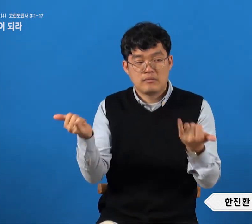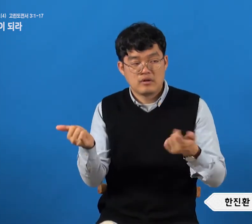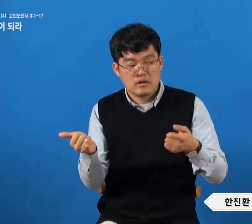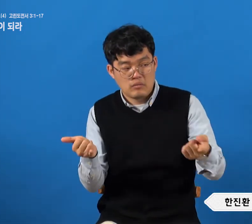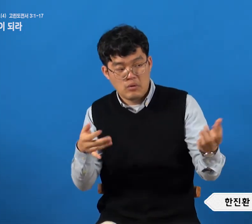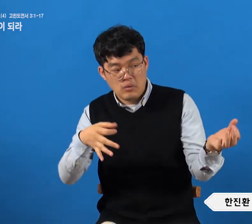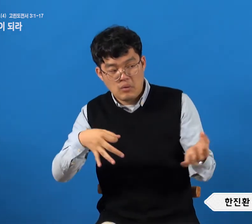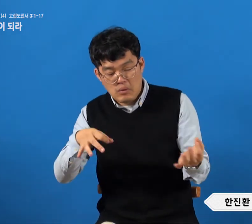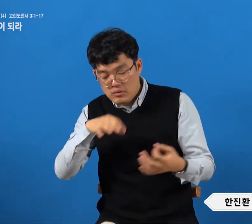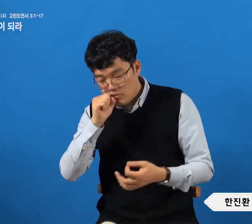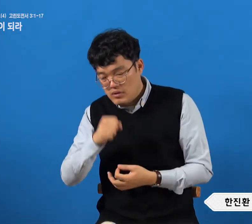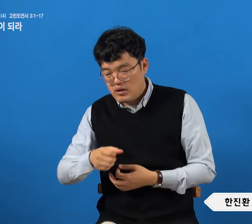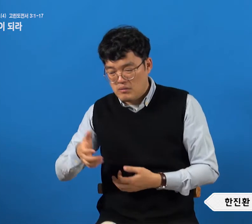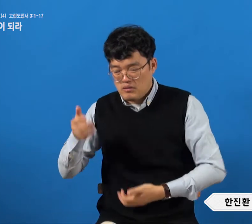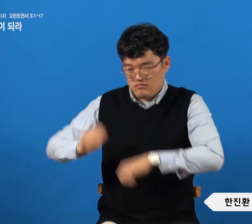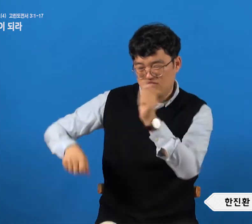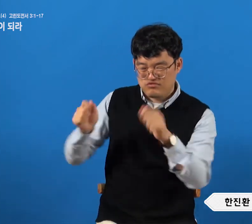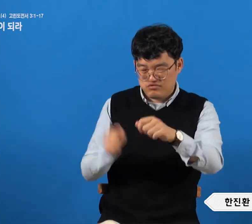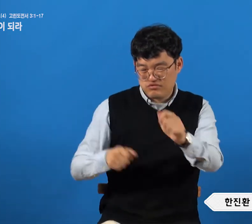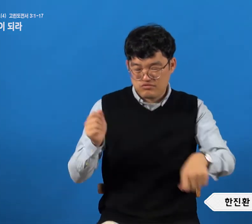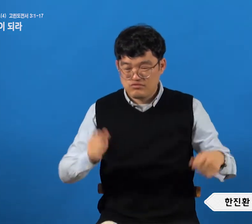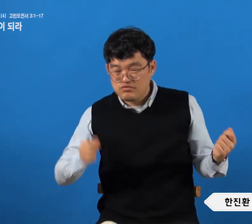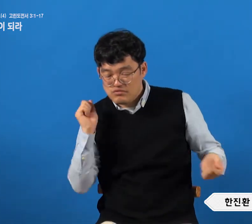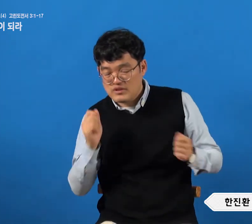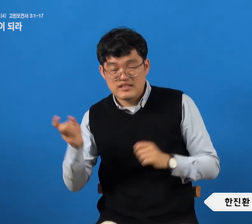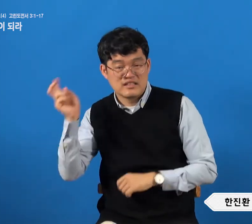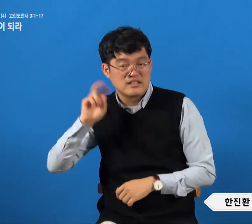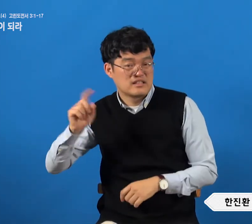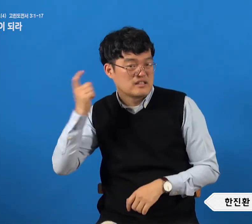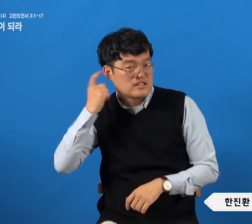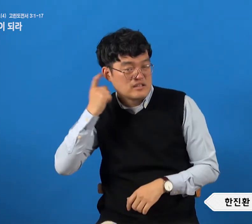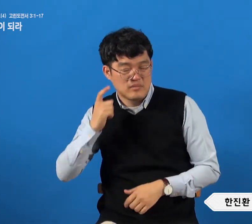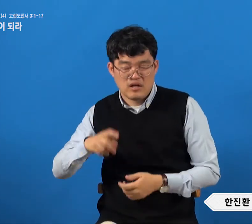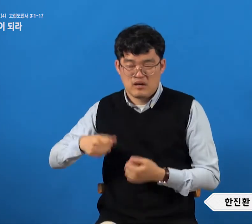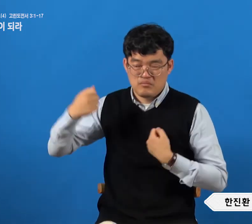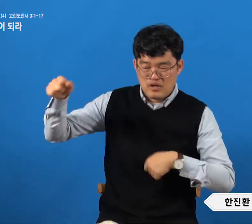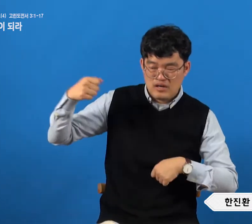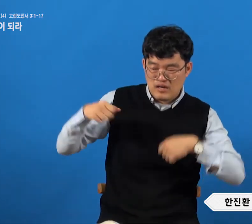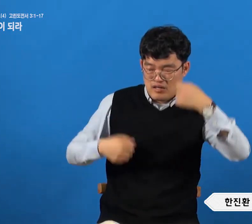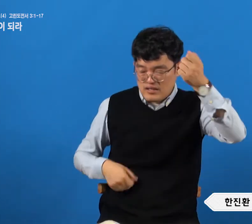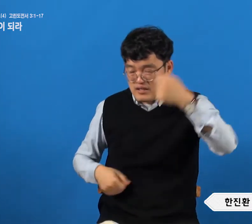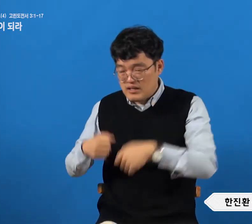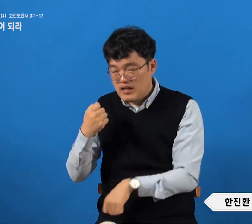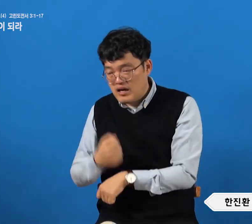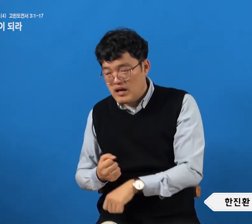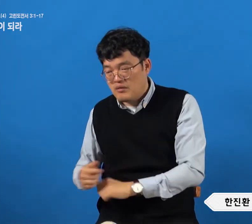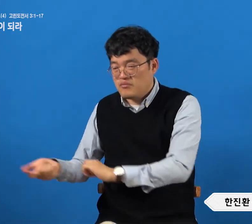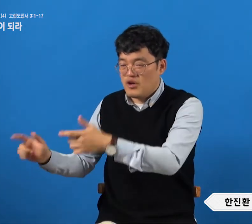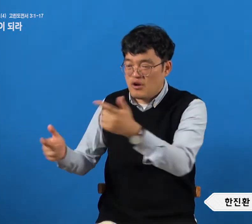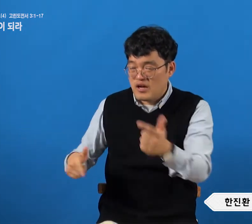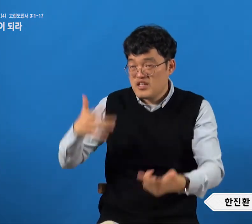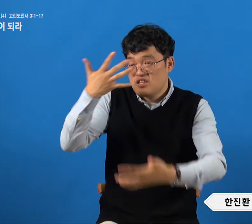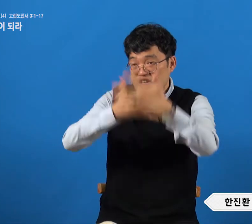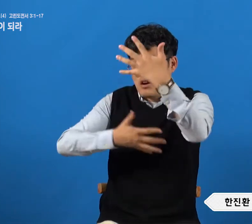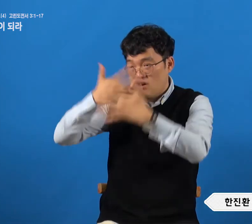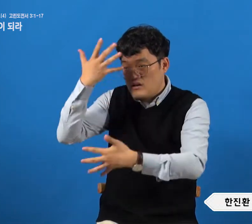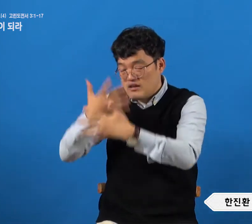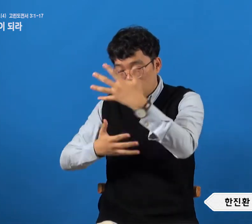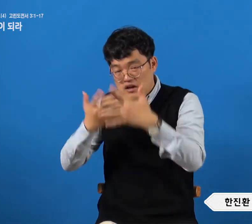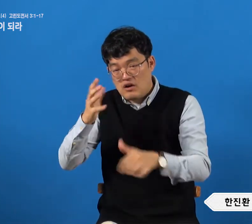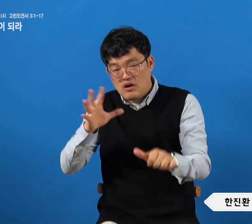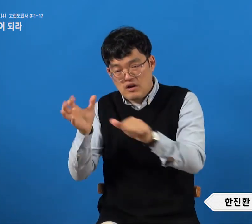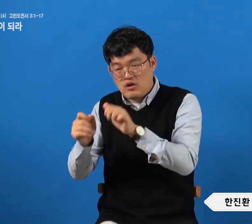비슷하게 드립니다. 요란한 음악에다가 뭐 워십 댄스니 어쩌니 하면서 온갖